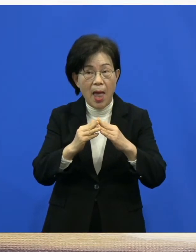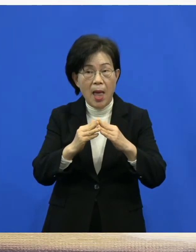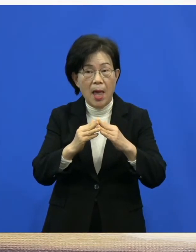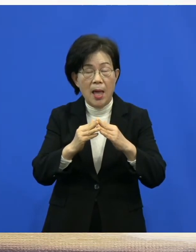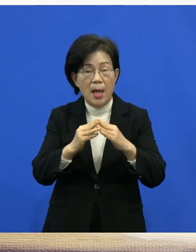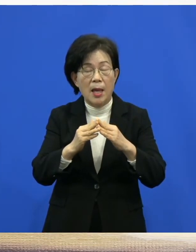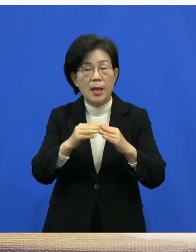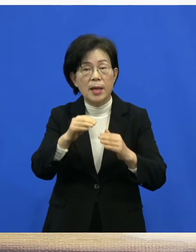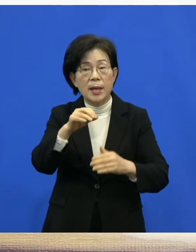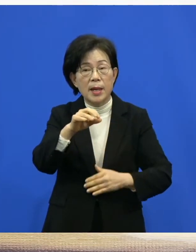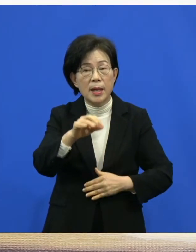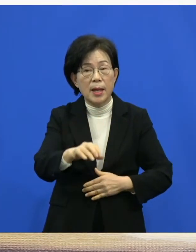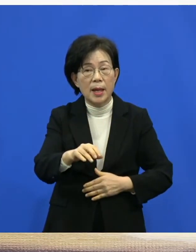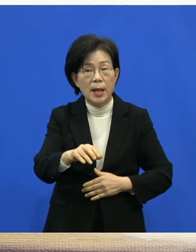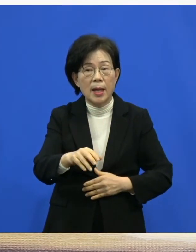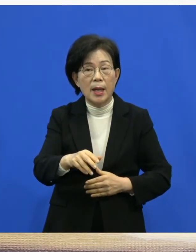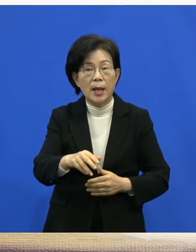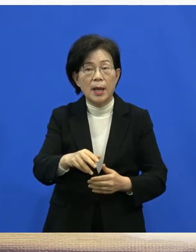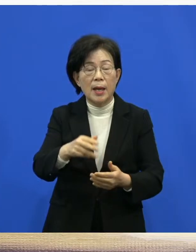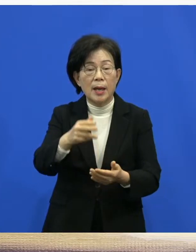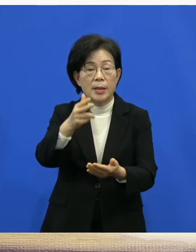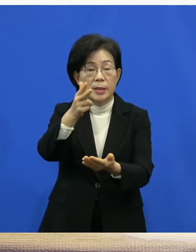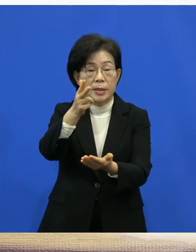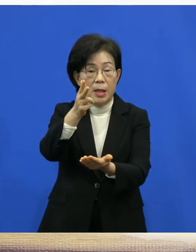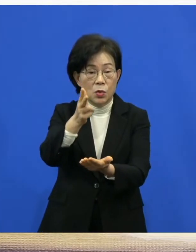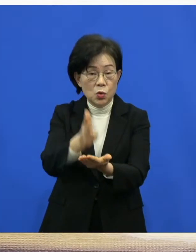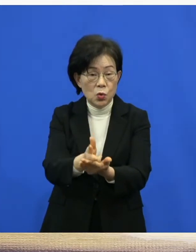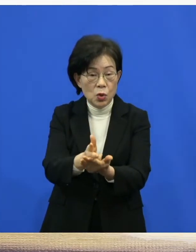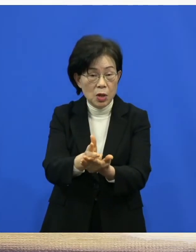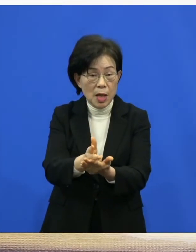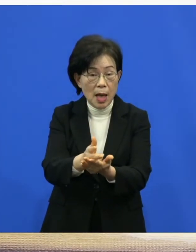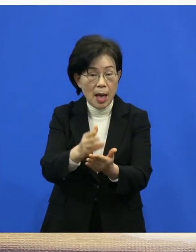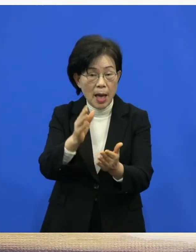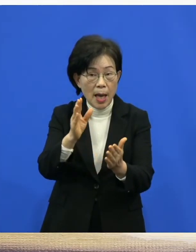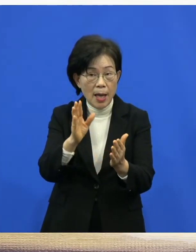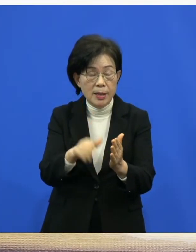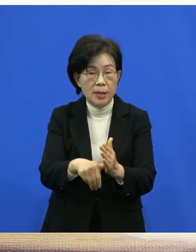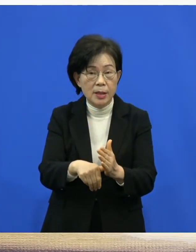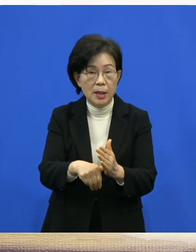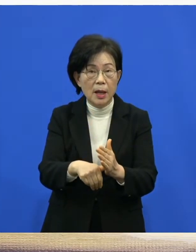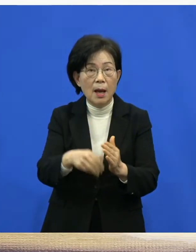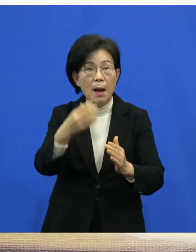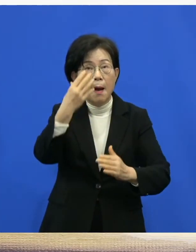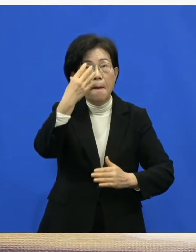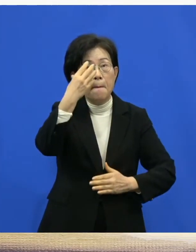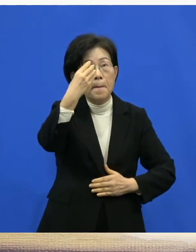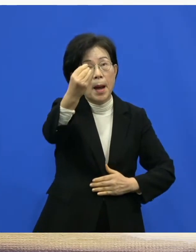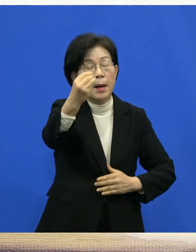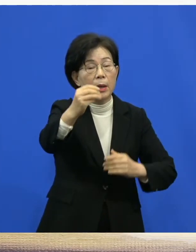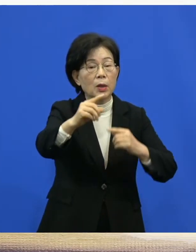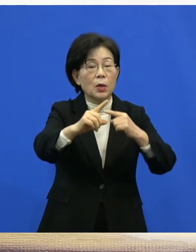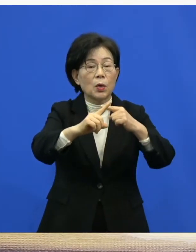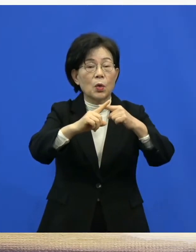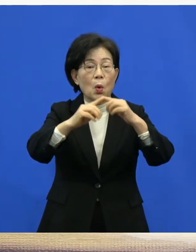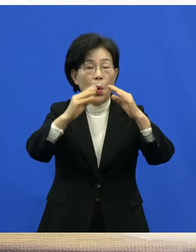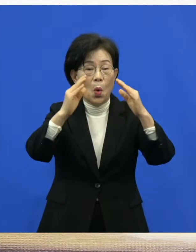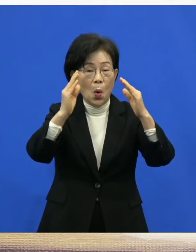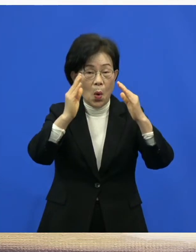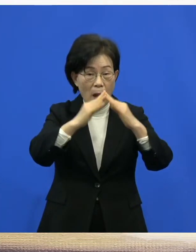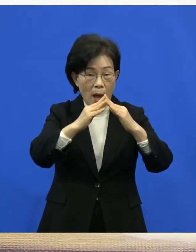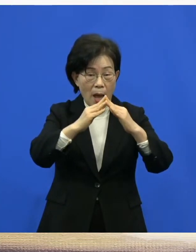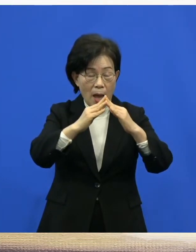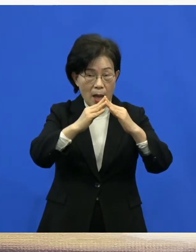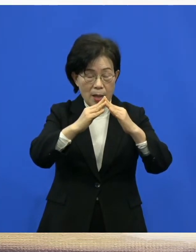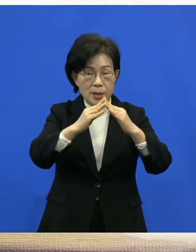스트릿에 차를 딱 대는 순간, 첫 교회를 가는 순간 바로 딱 뒤에 차를 댄 한